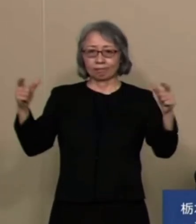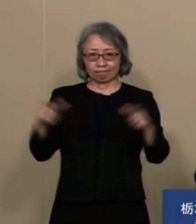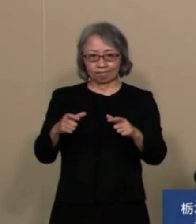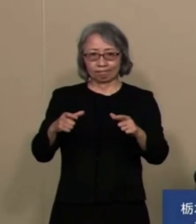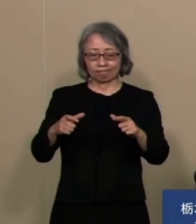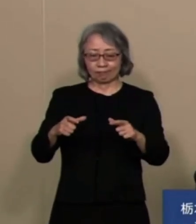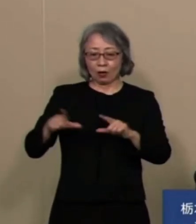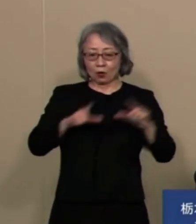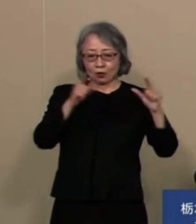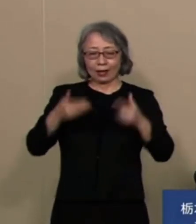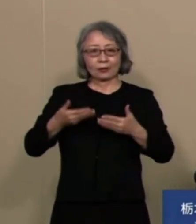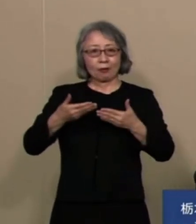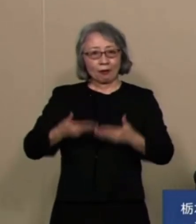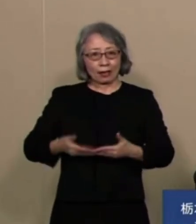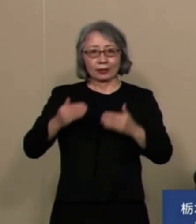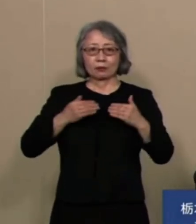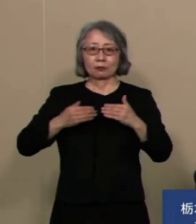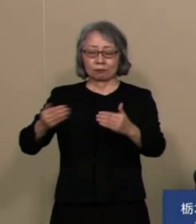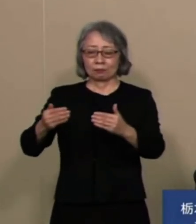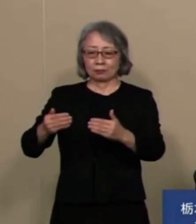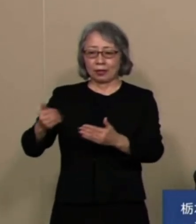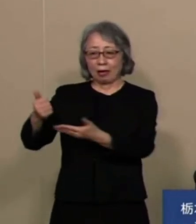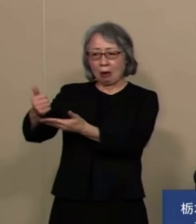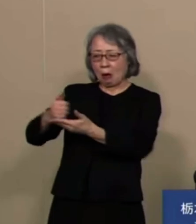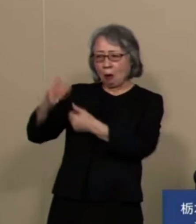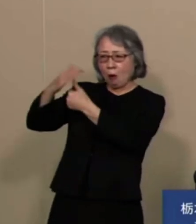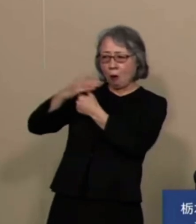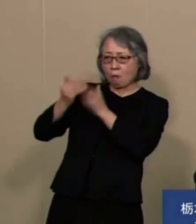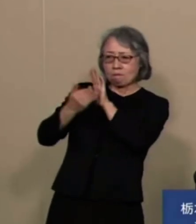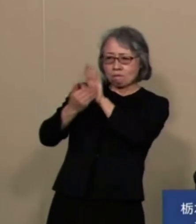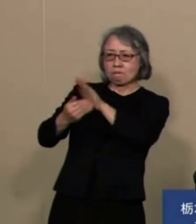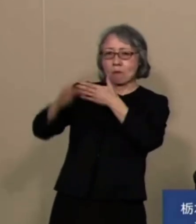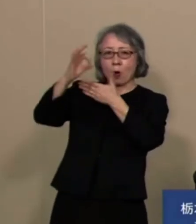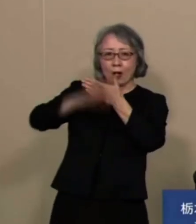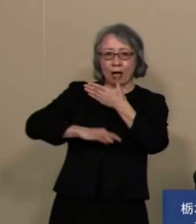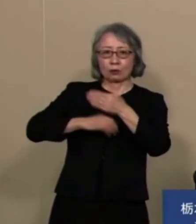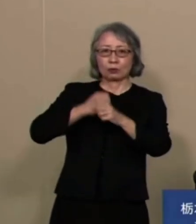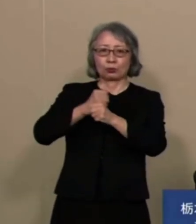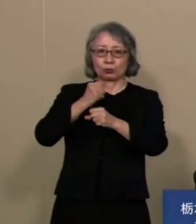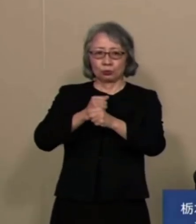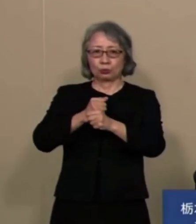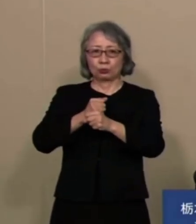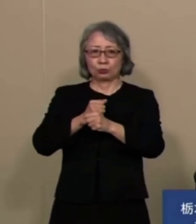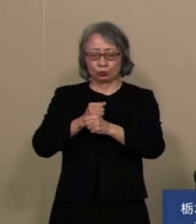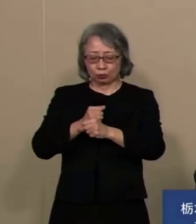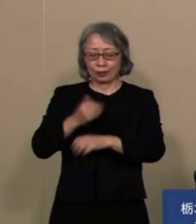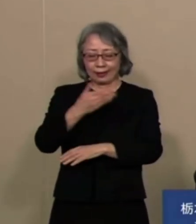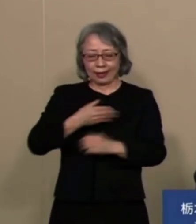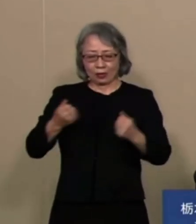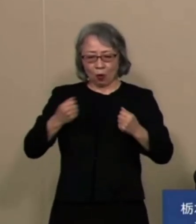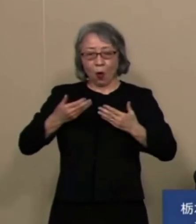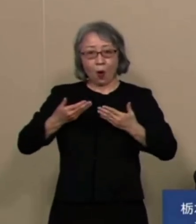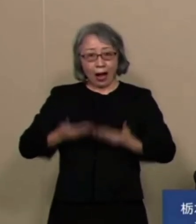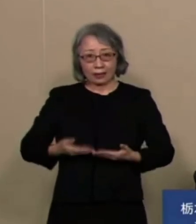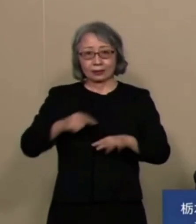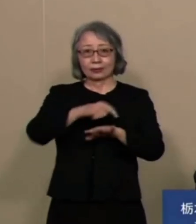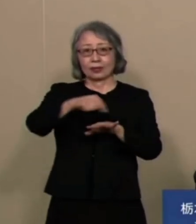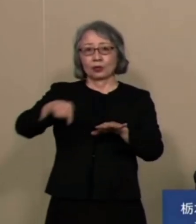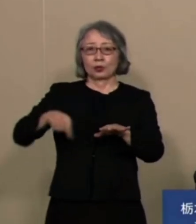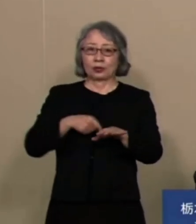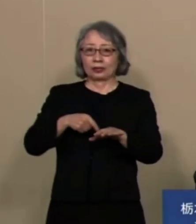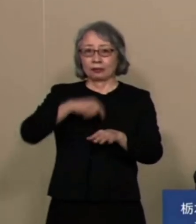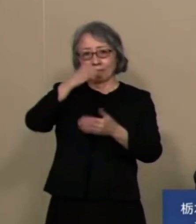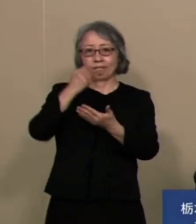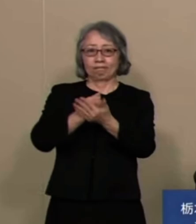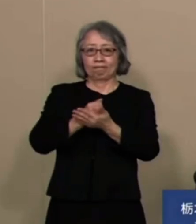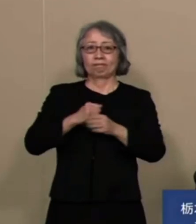や暮らしの安全を推進しカスタマーハラスメント防止条例を制定するなど健康安心